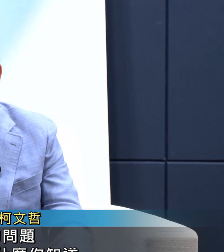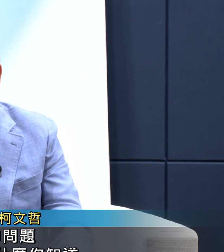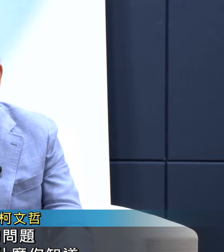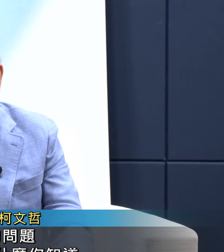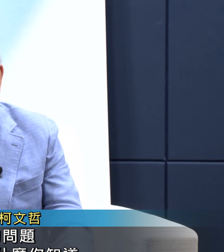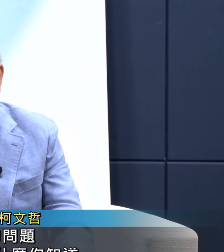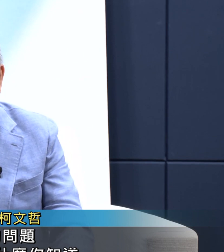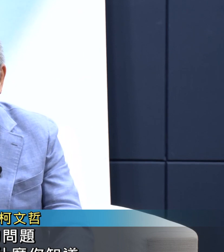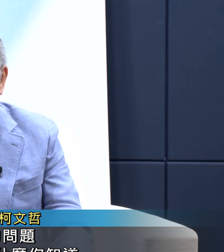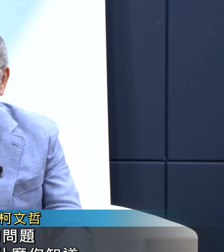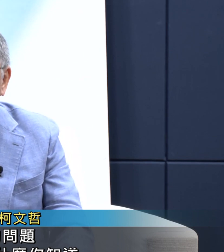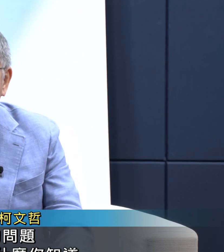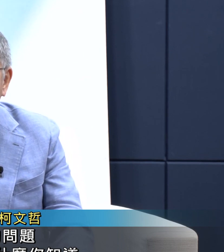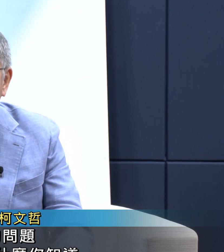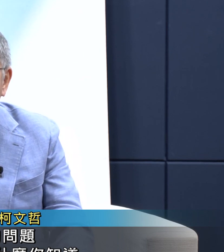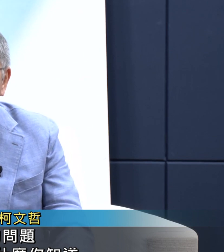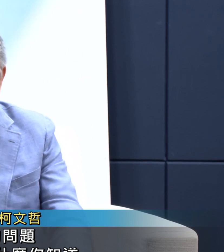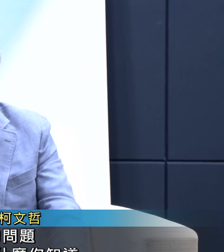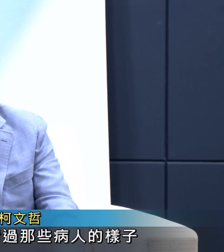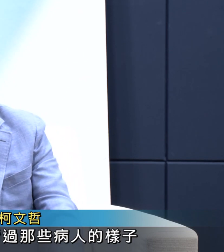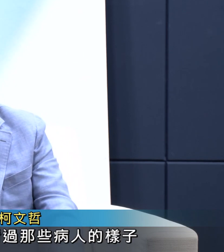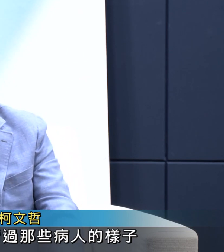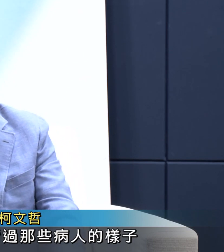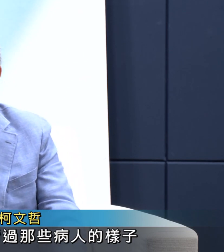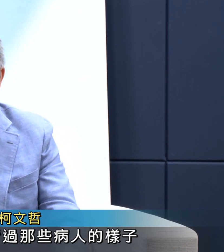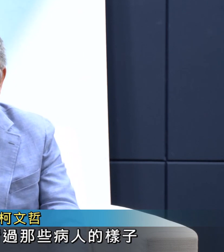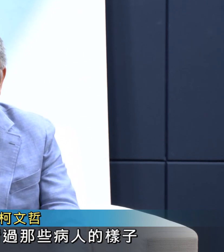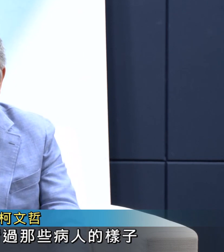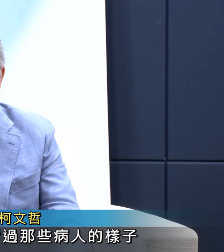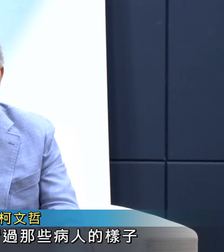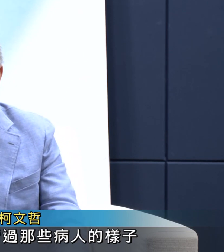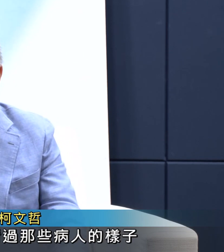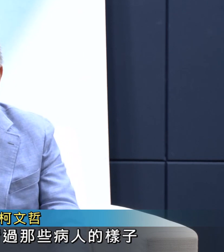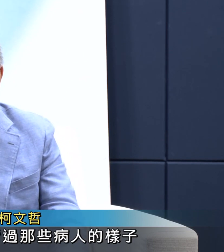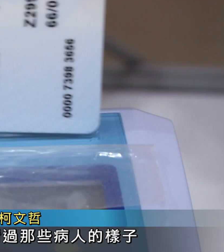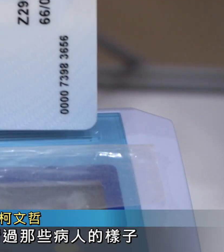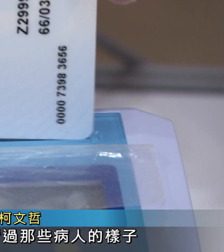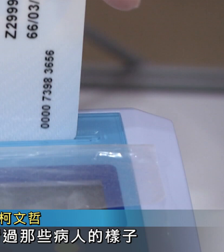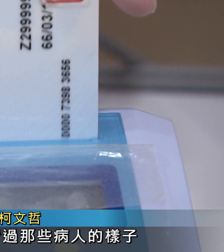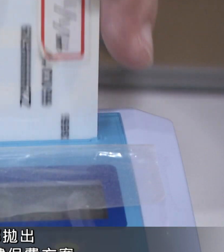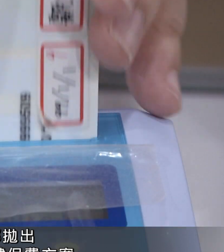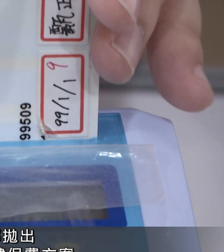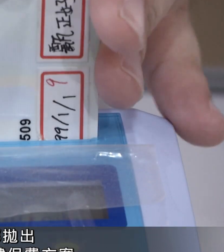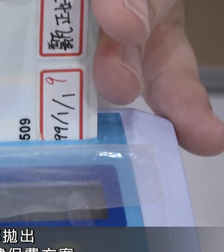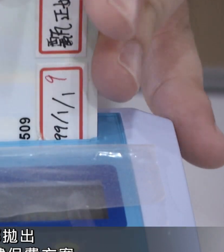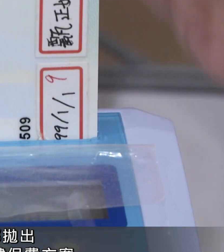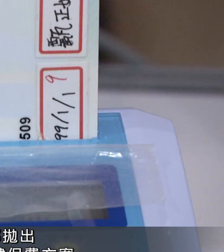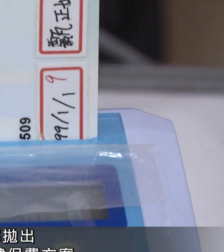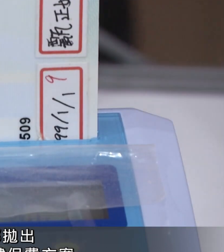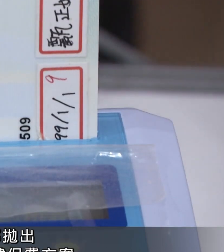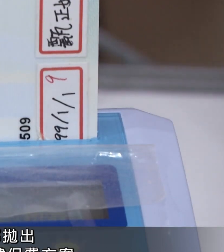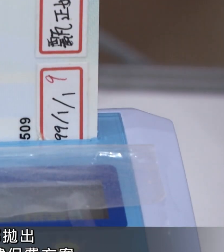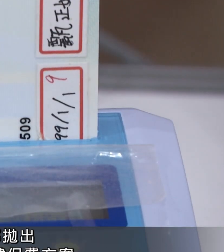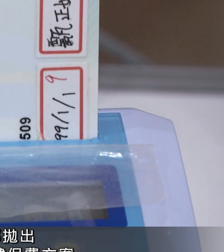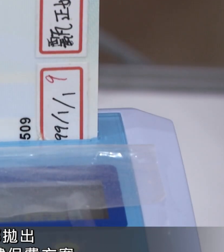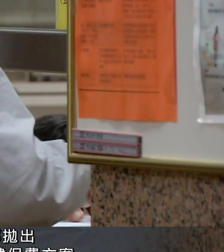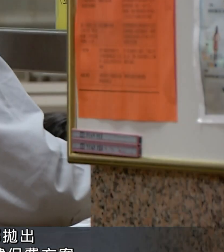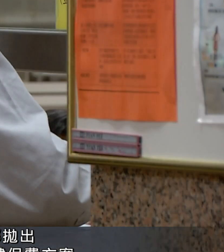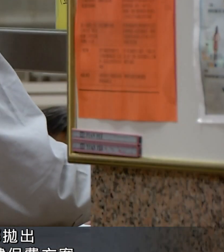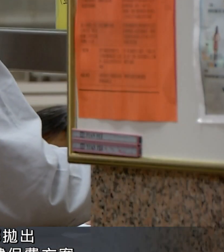是赞成的。为什么会这样？因为我是实际上看过那些病人的样子嘛。 柯文哲跟侯友宜也都抛出了65岁以上长者免健保